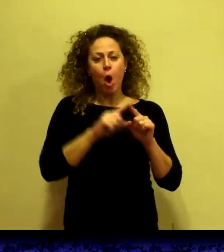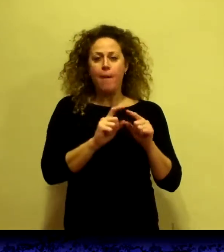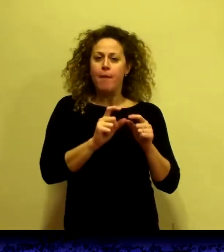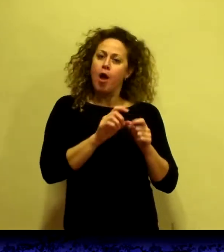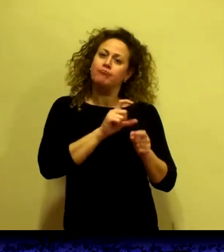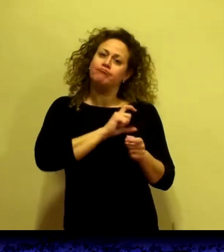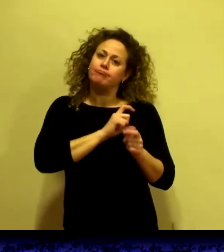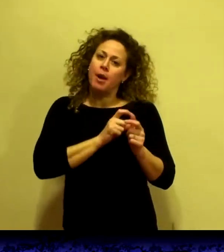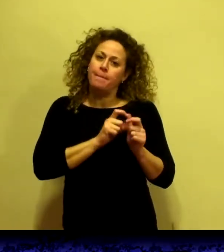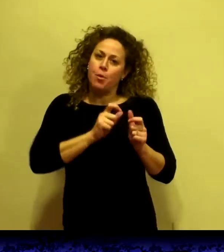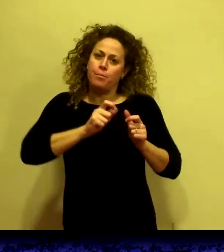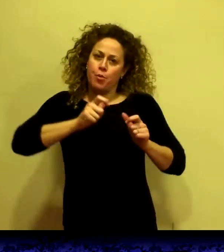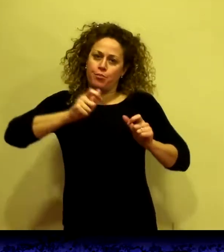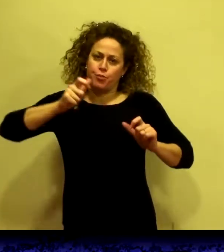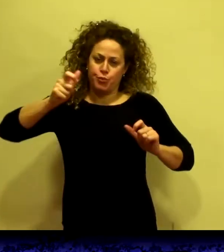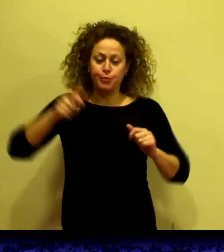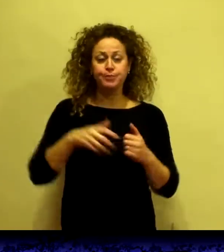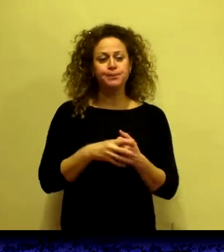Una cosa,